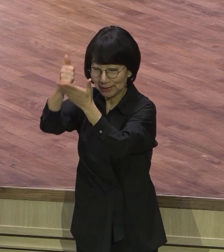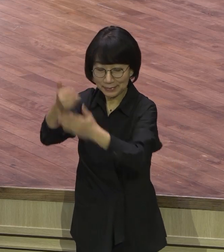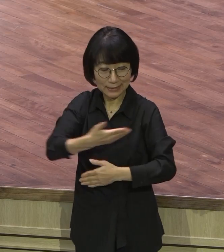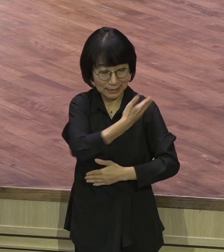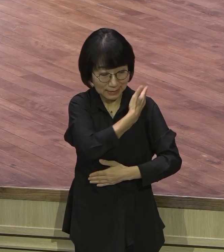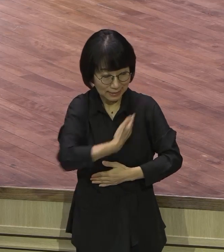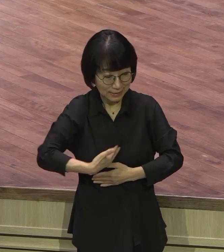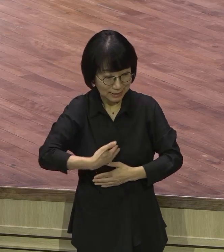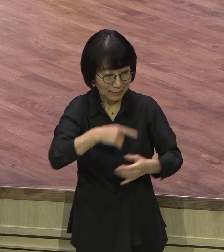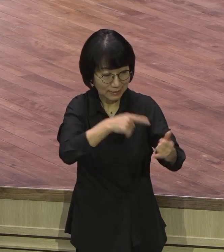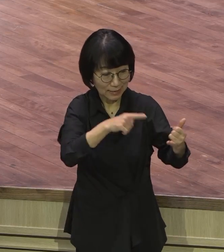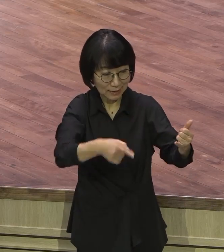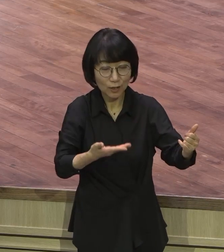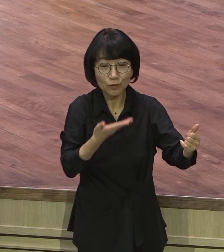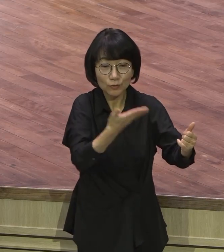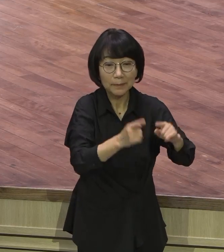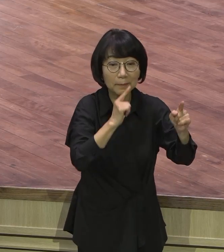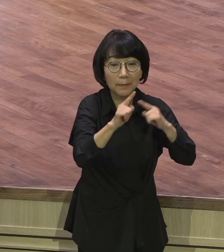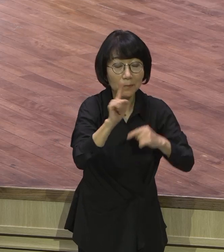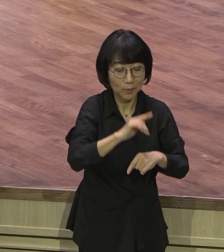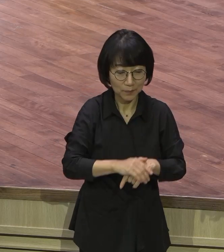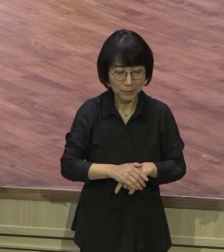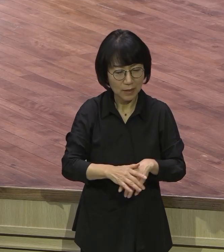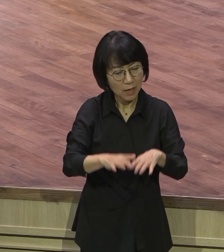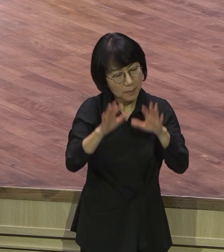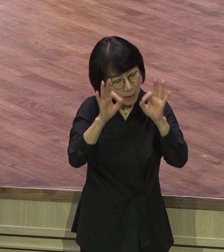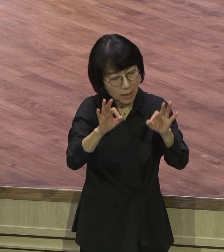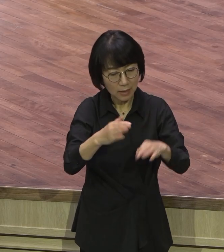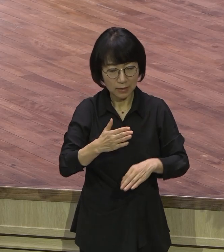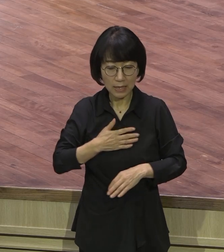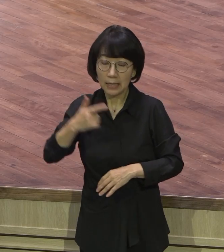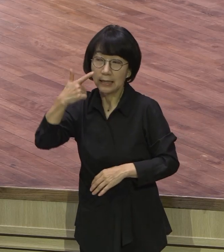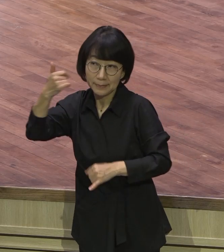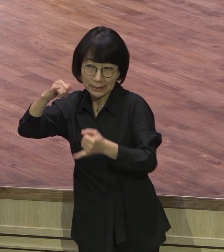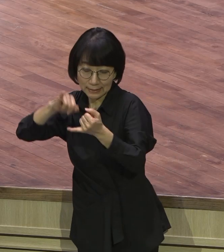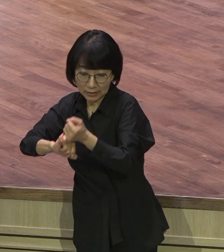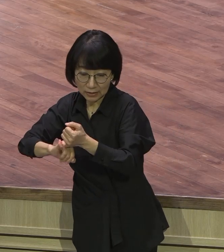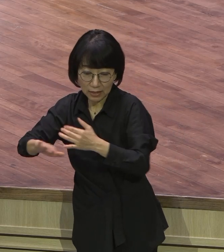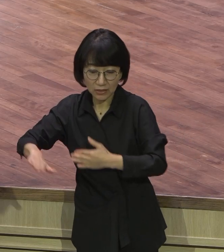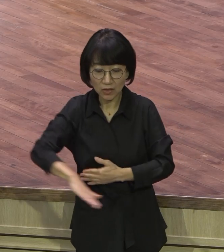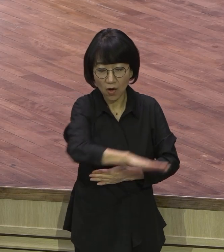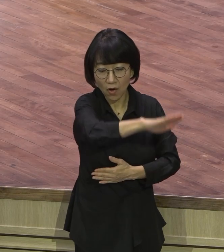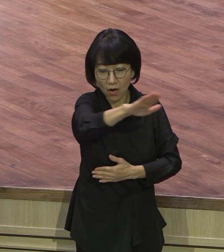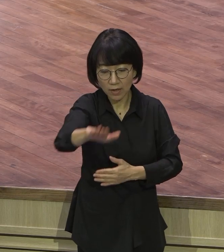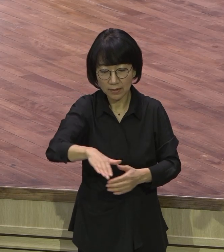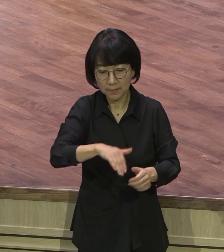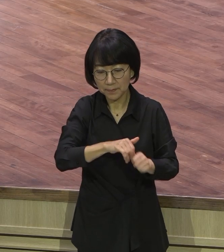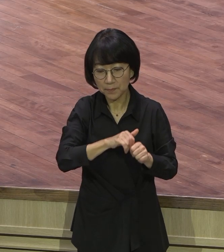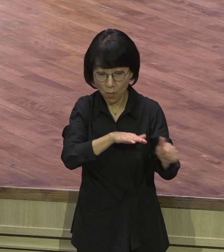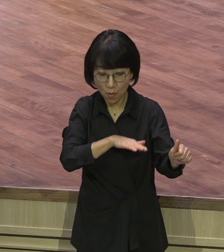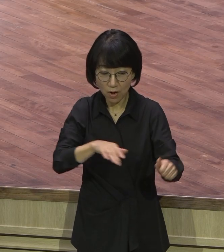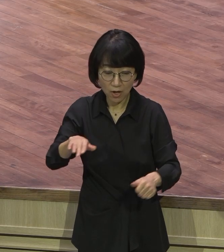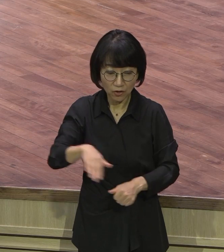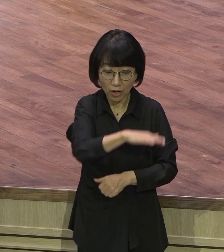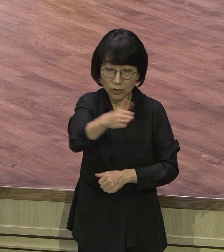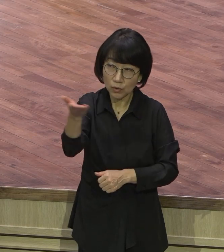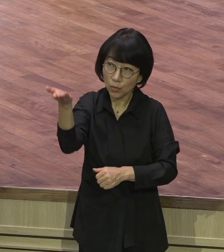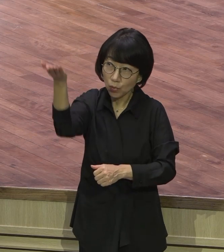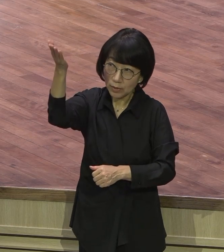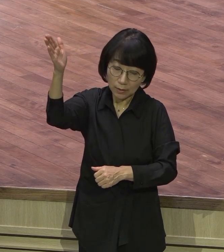49절에 나옵니다 볼지어다 내가 내 아버지께서 약속하신 것을 너에게 보내리니 너희는 위로부터